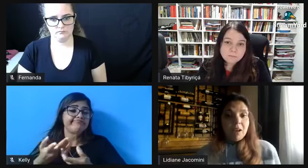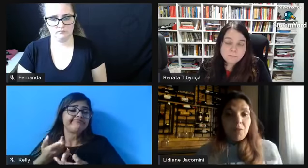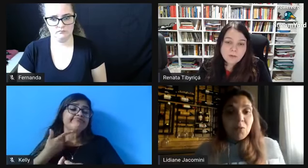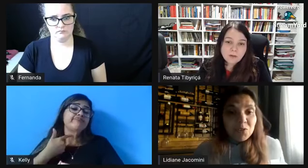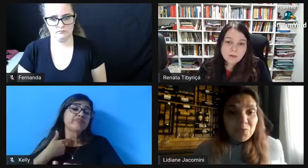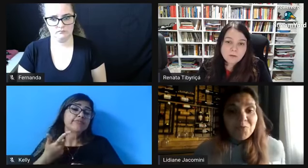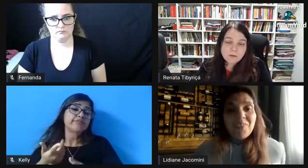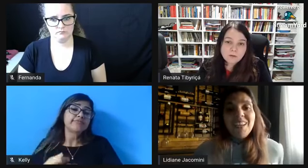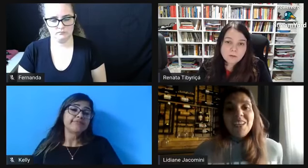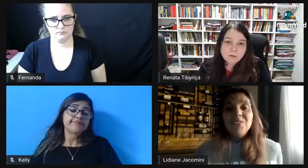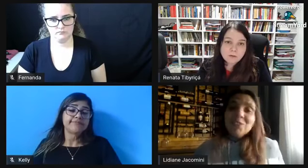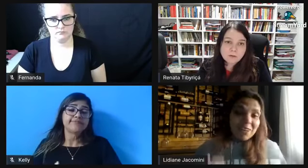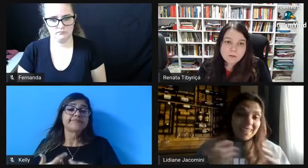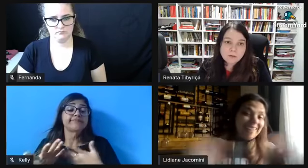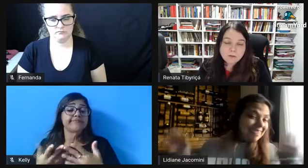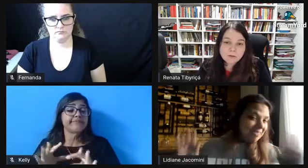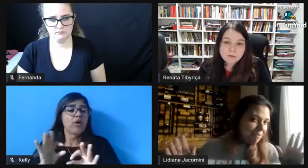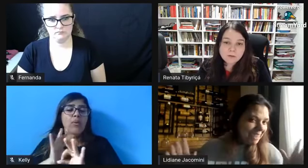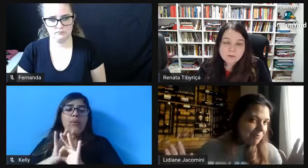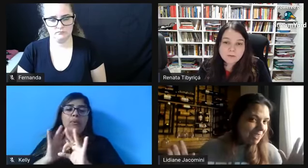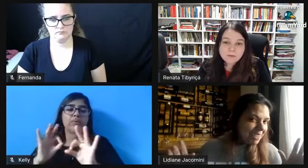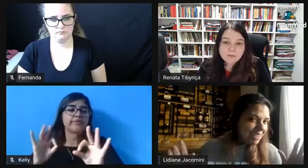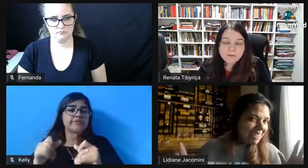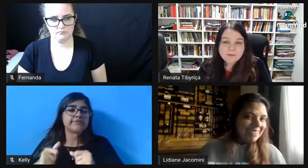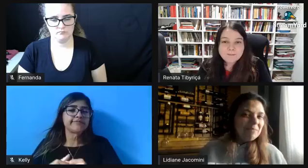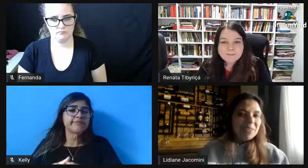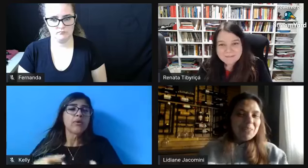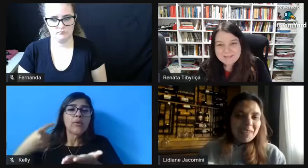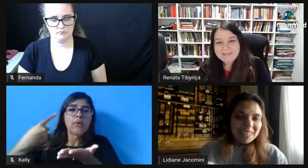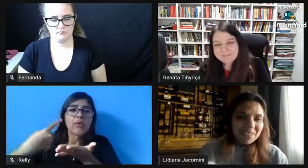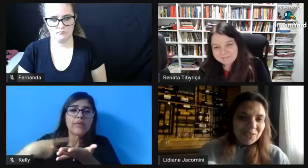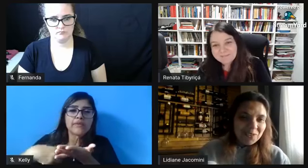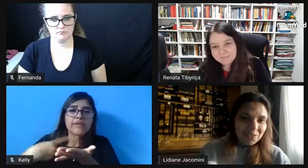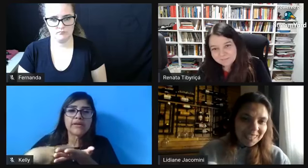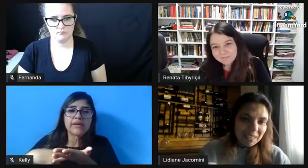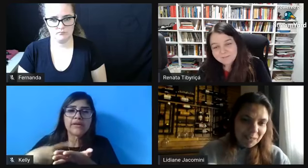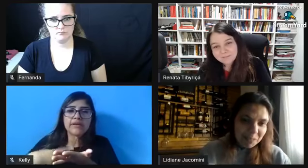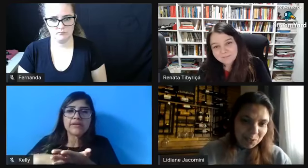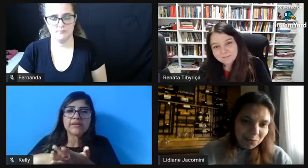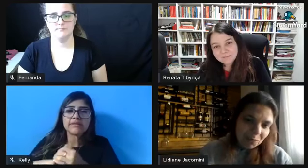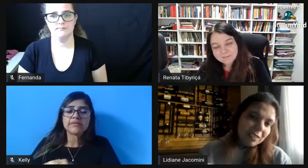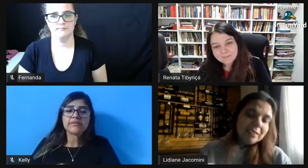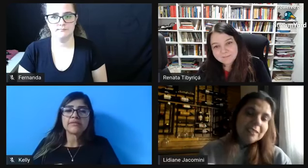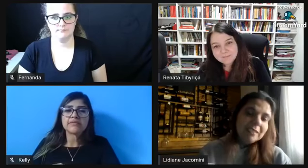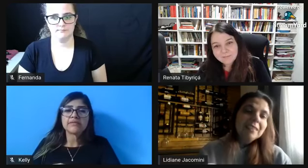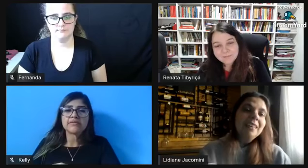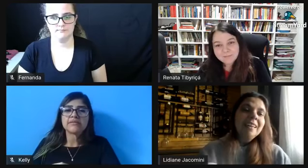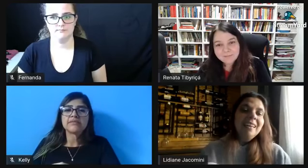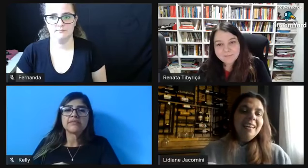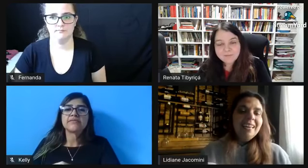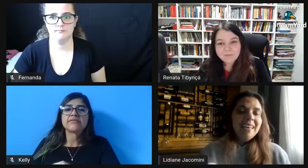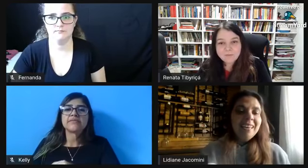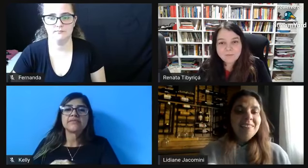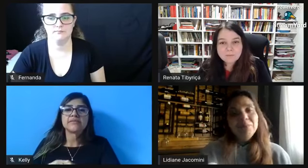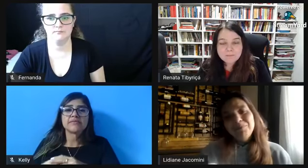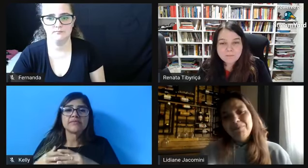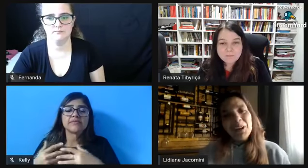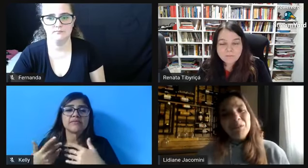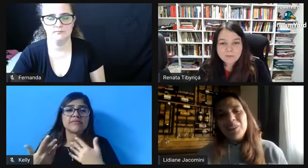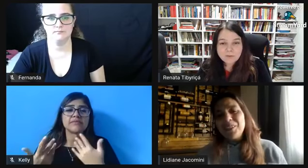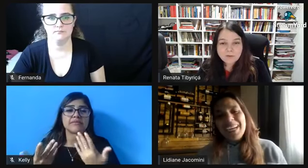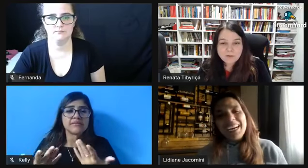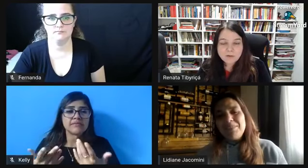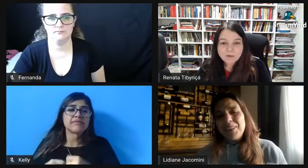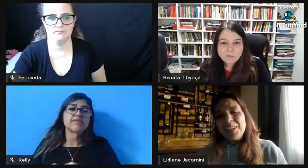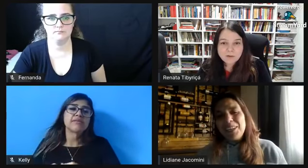Não, tá ótimo. Doutora, combinamos então, depois eu passo as demais perguntas.